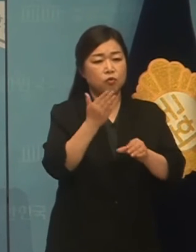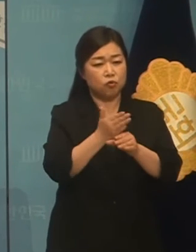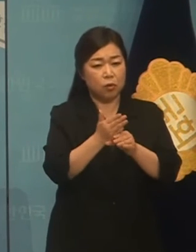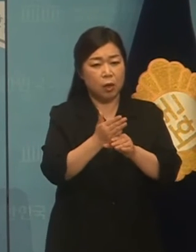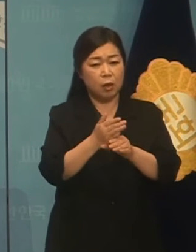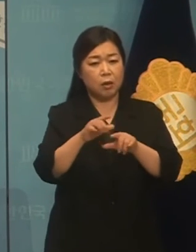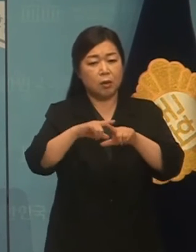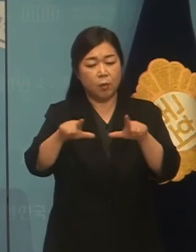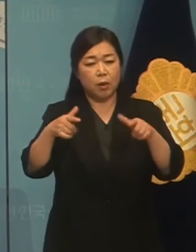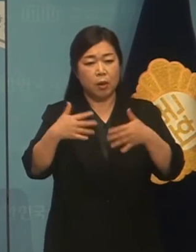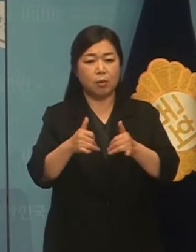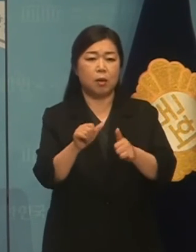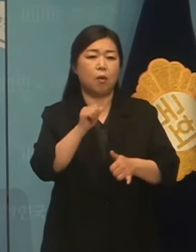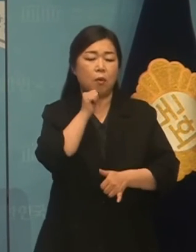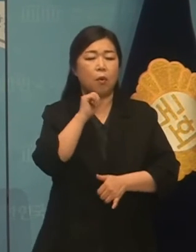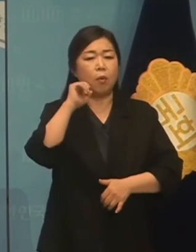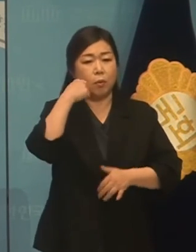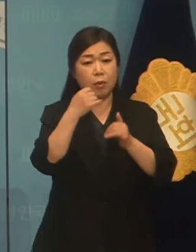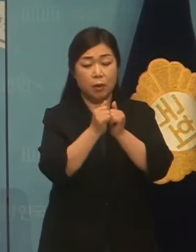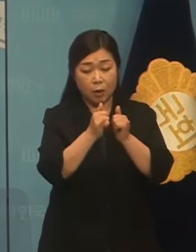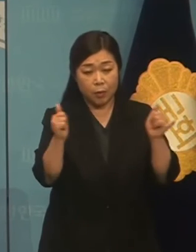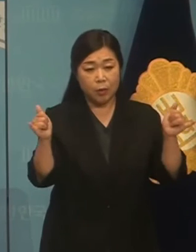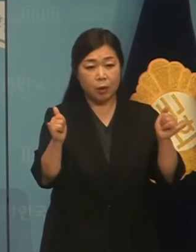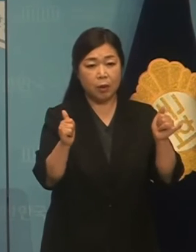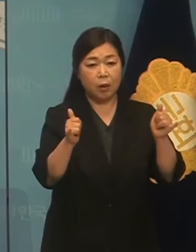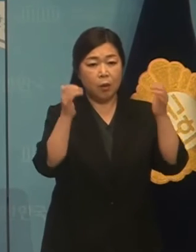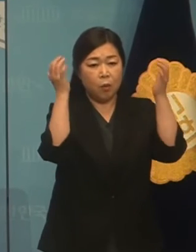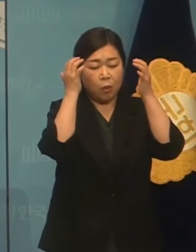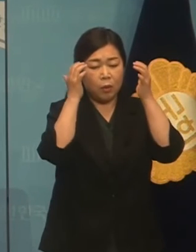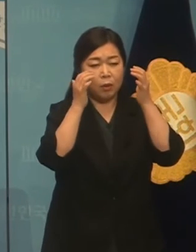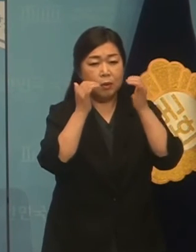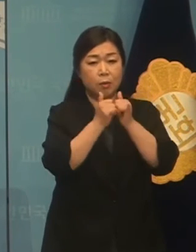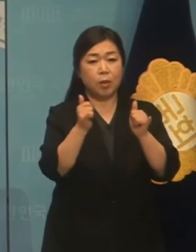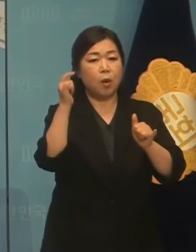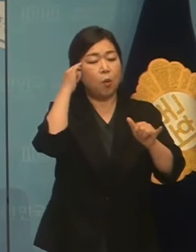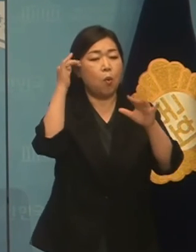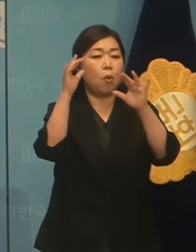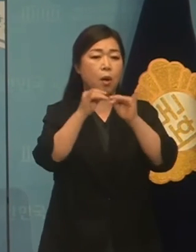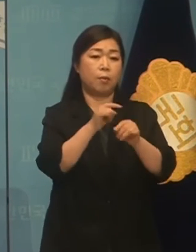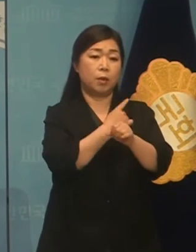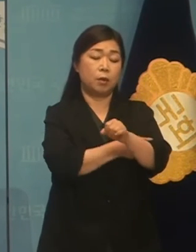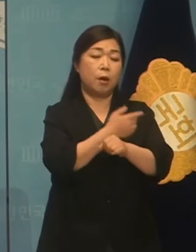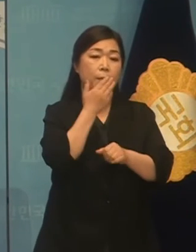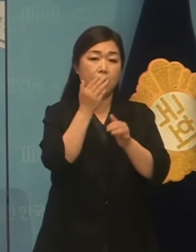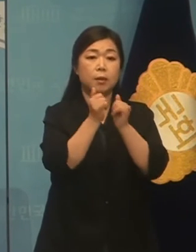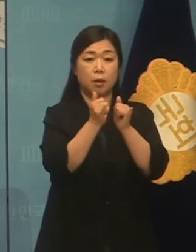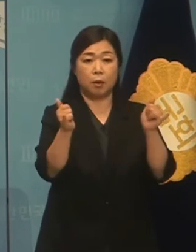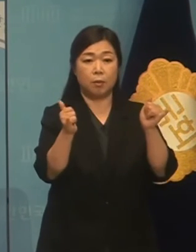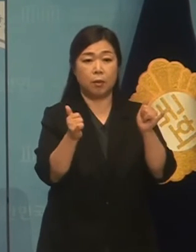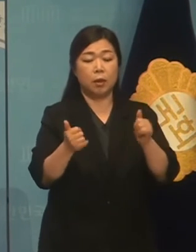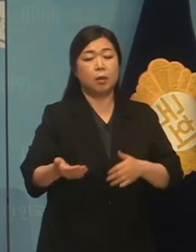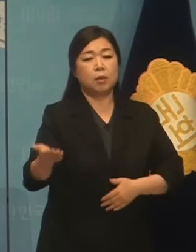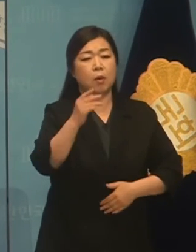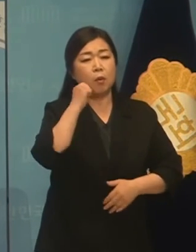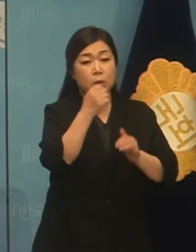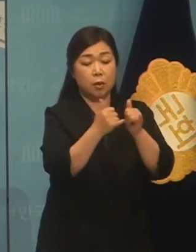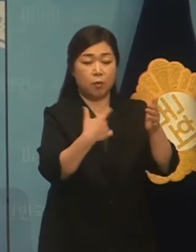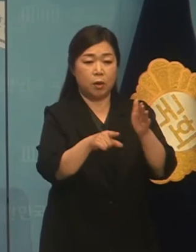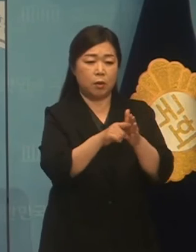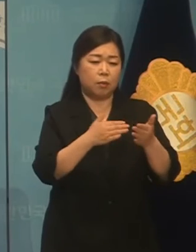서민, 약자와 빈민의 애환에 대해서 공감 능력이 있는 사람, 그들을 위해서 헌신할 열정을 가진